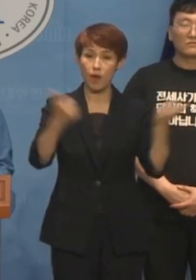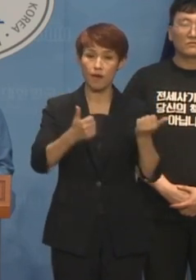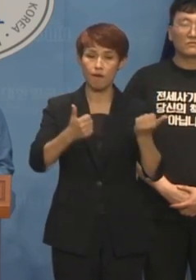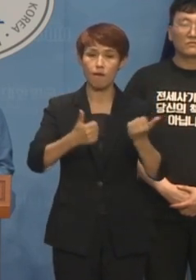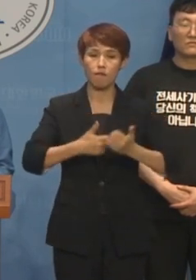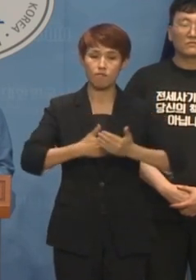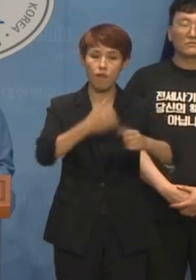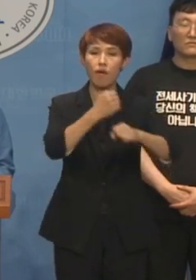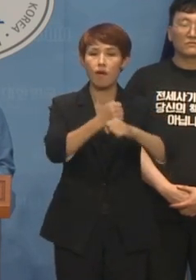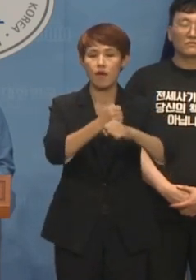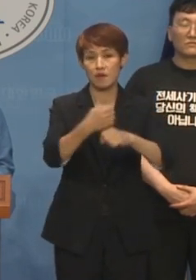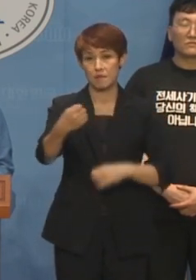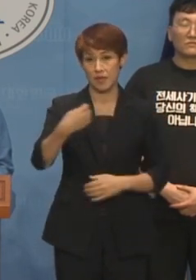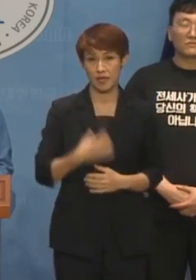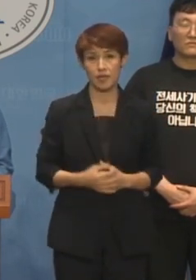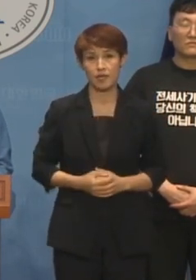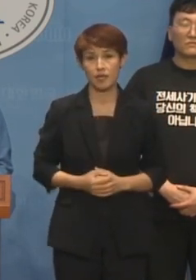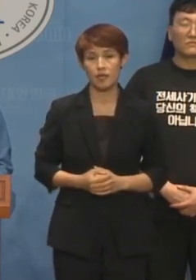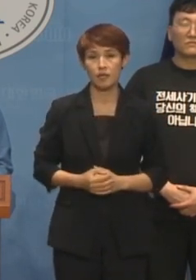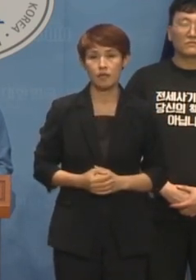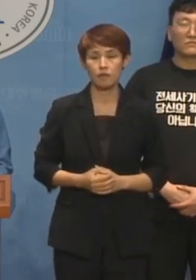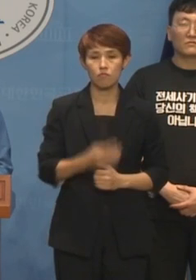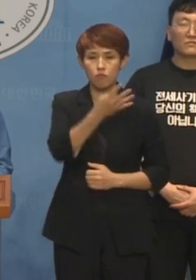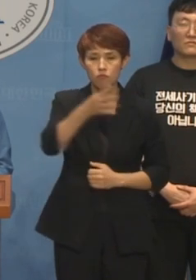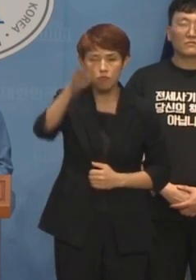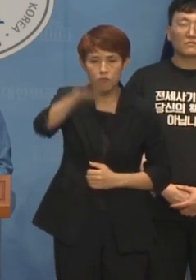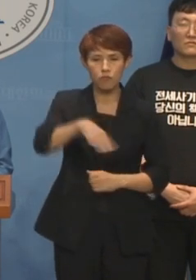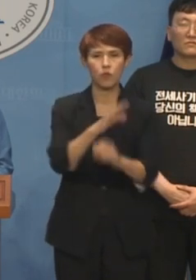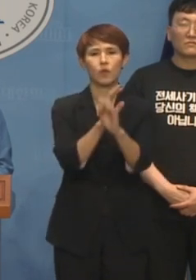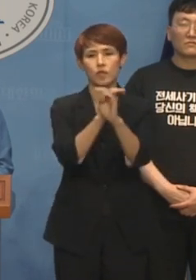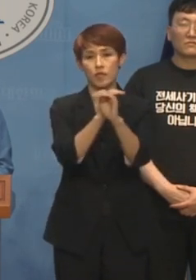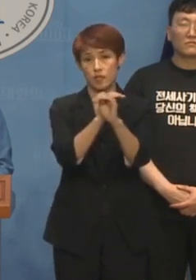이야기를 했는데, 이제 문제는 그 일정이죠.